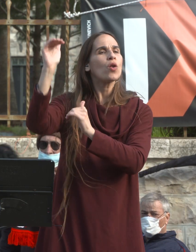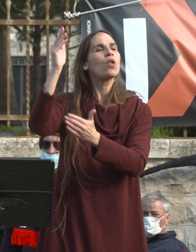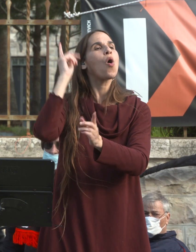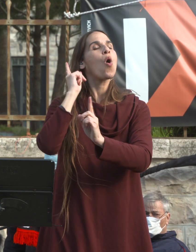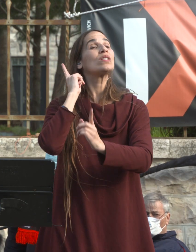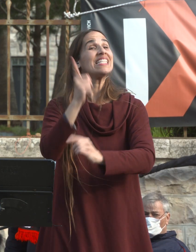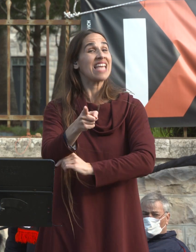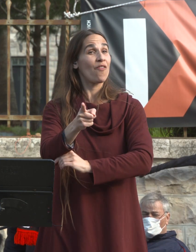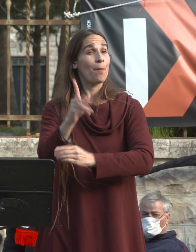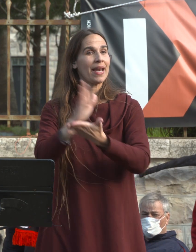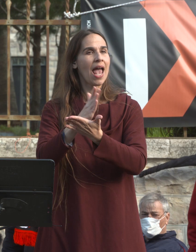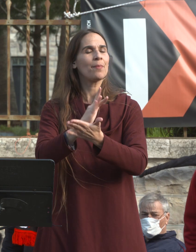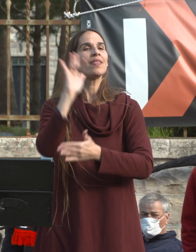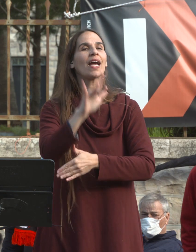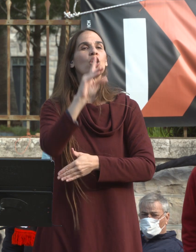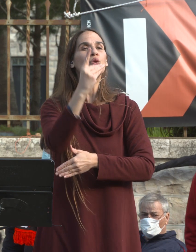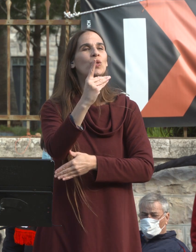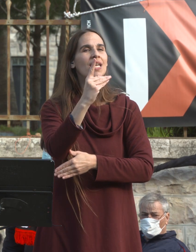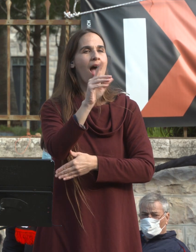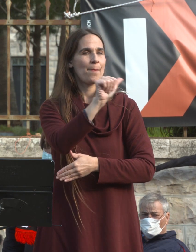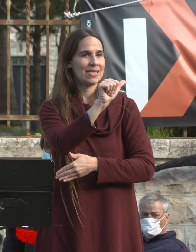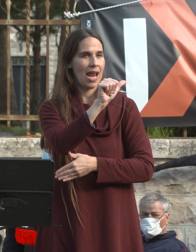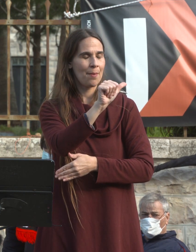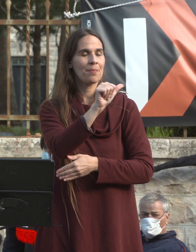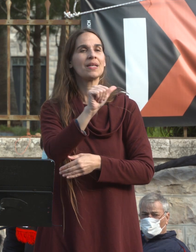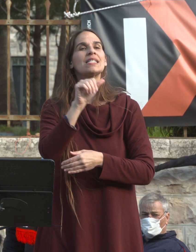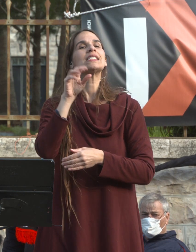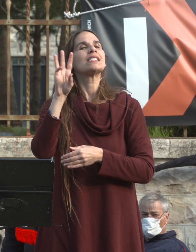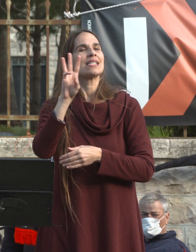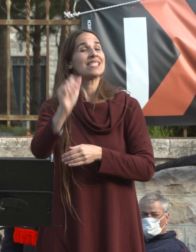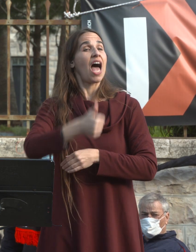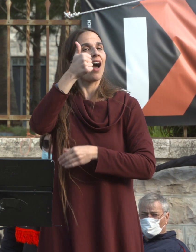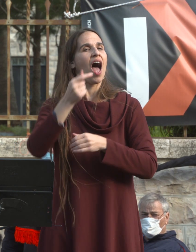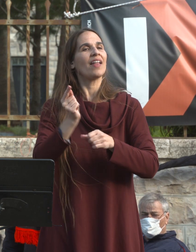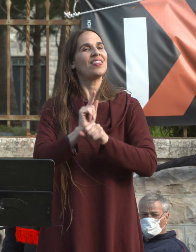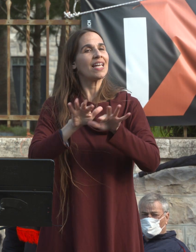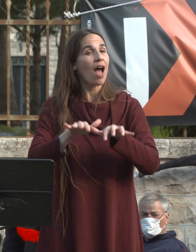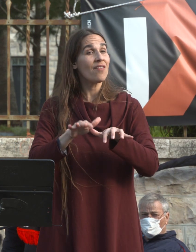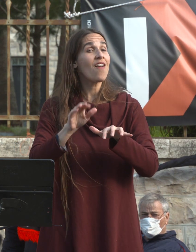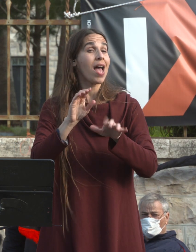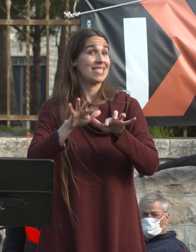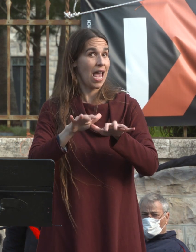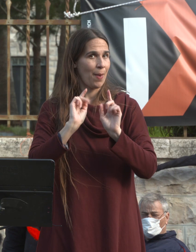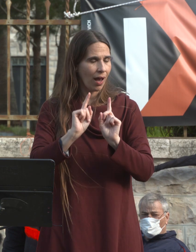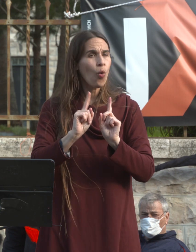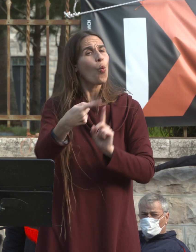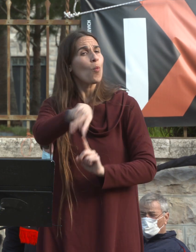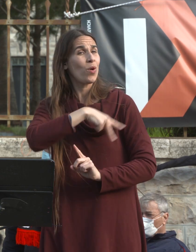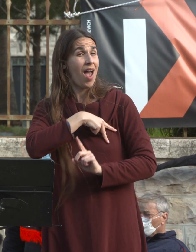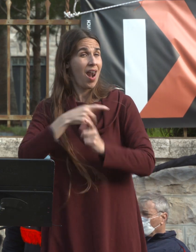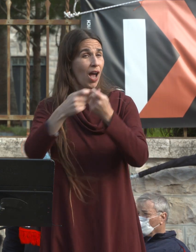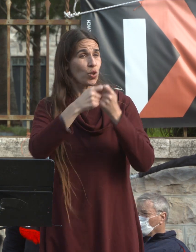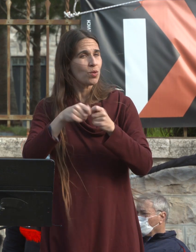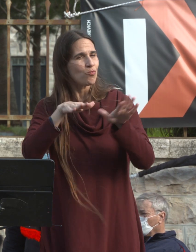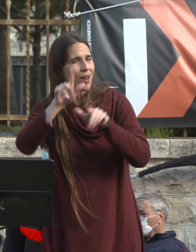ביניים כנגד דודי אמסלם, שר הדיגיטל והסייבר, הממונה גם על רשות החברות הממשלתיות